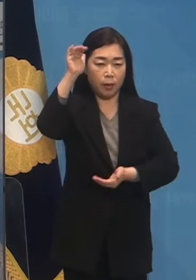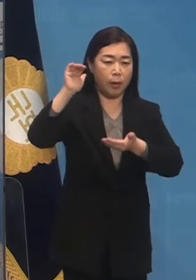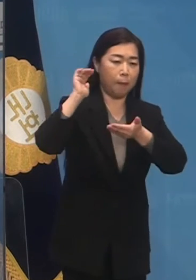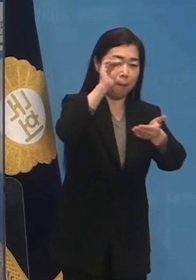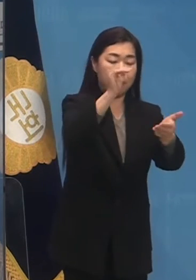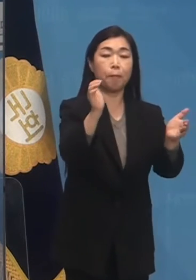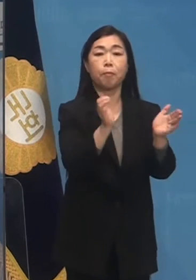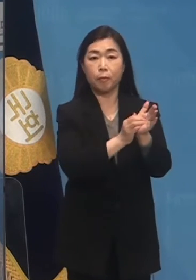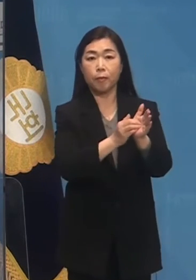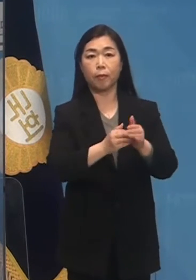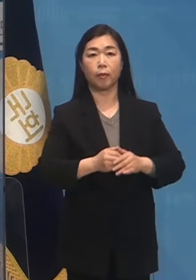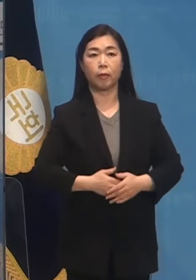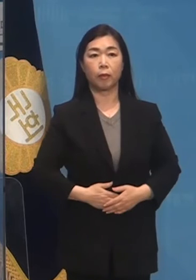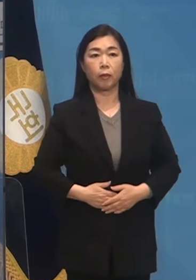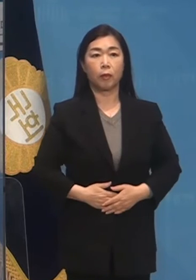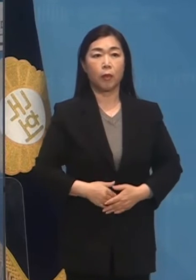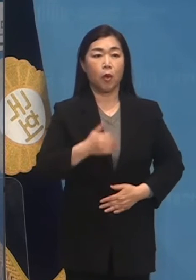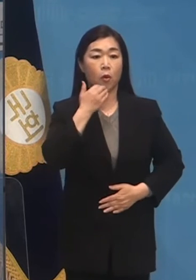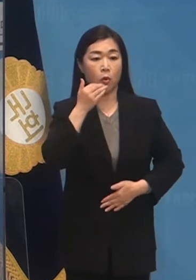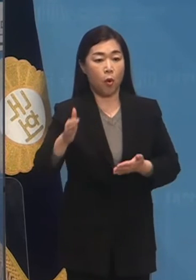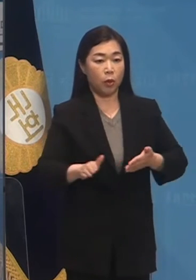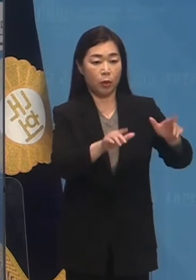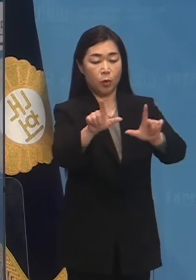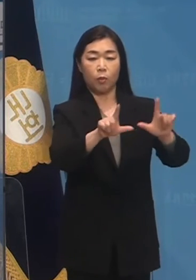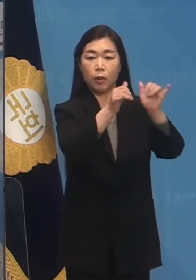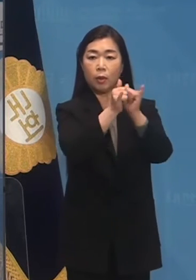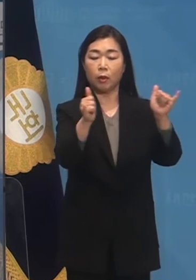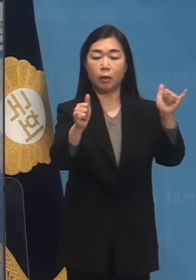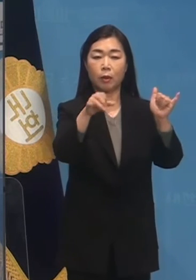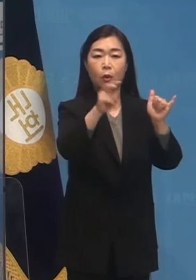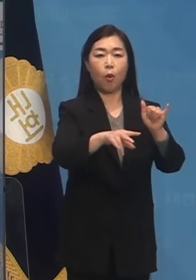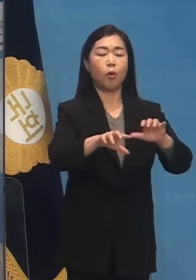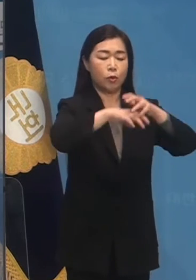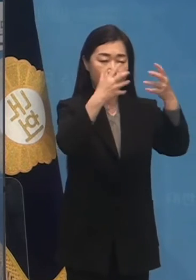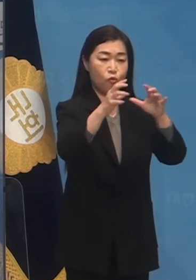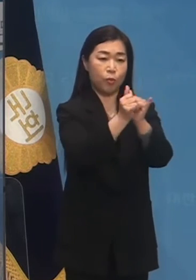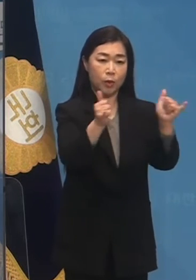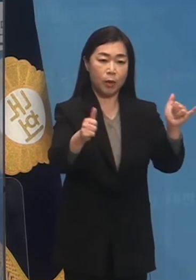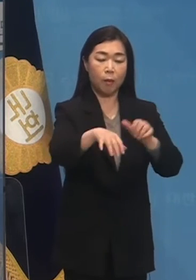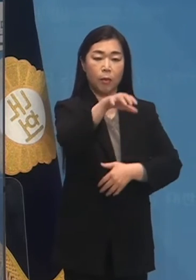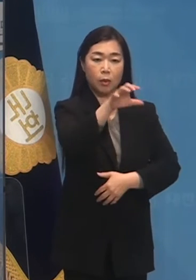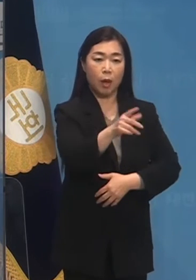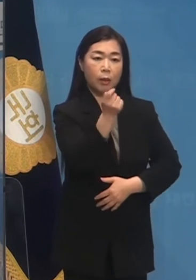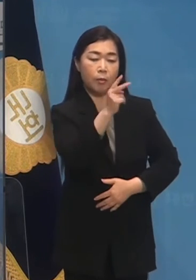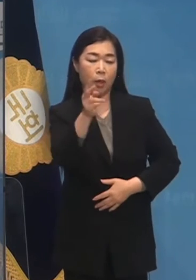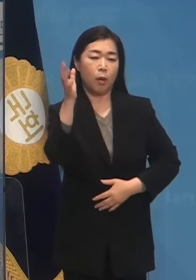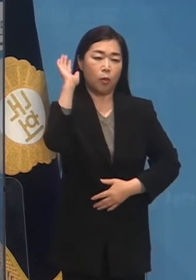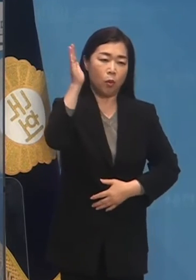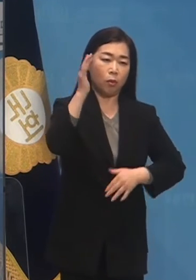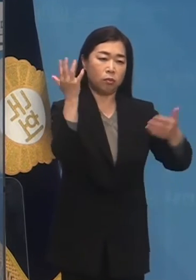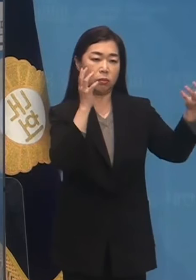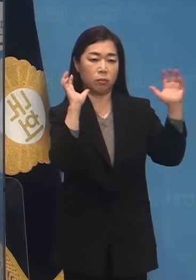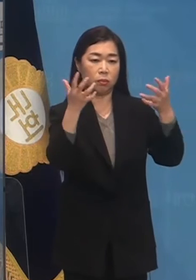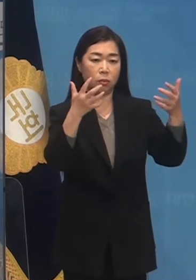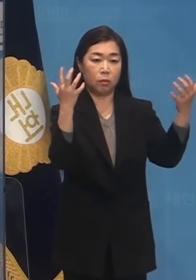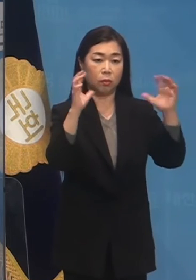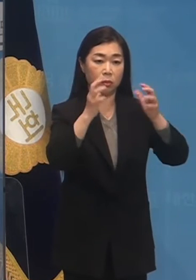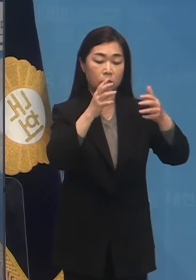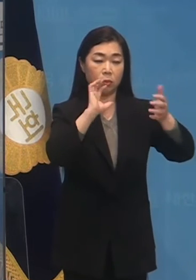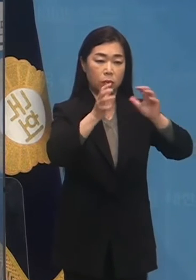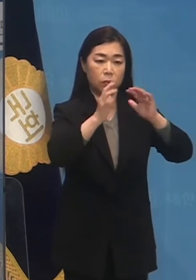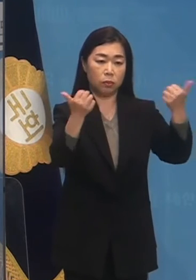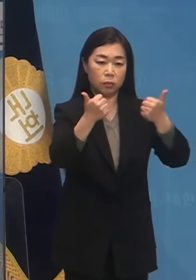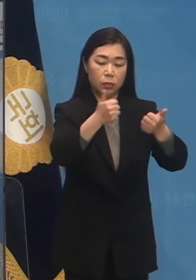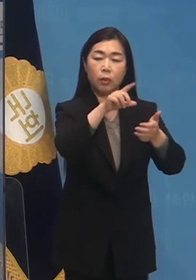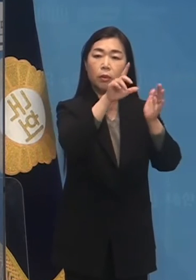있습니다. 경기도민 앞에 그리고 전 국민 앞에 TV 토론을 통해 이재명 후보의 의혹을